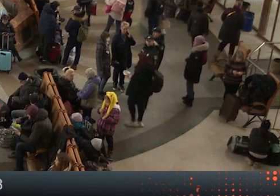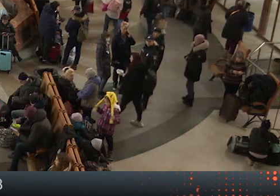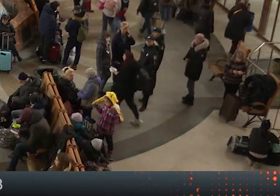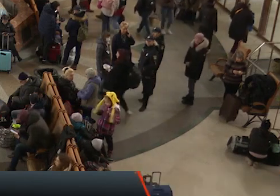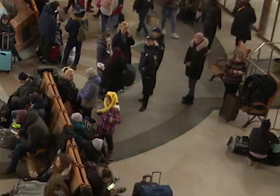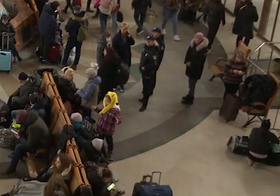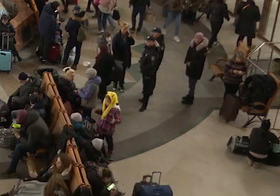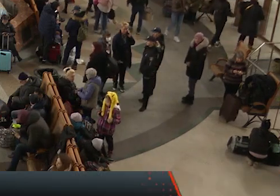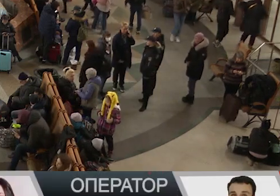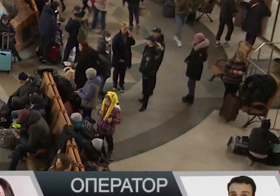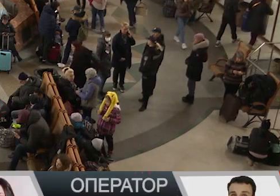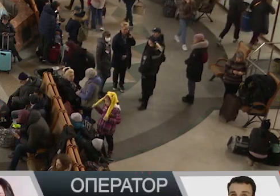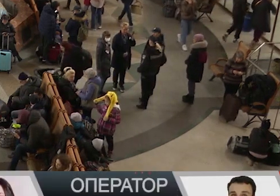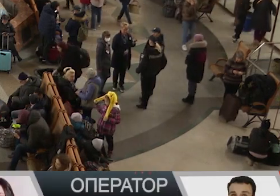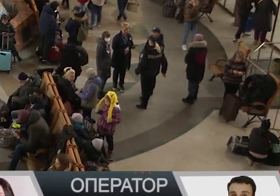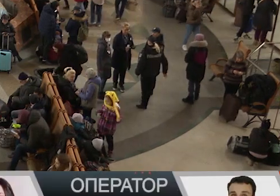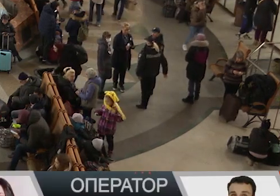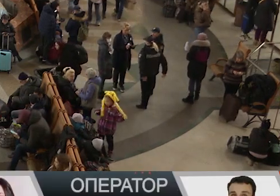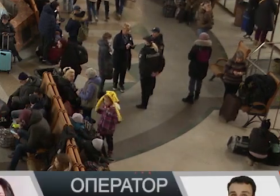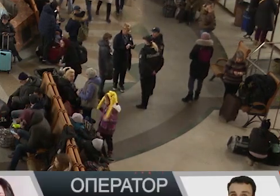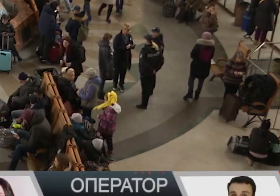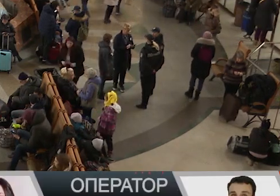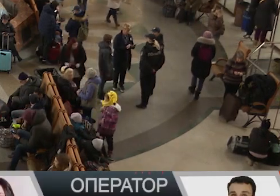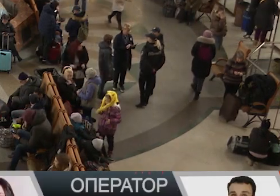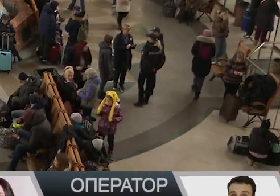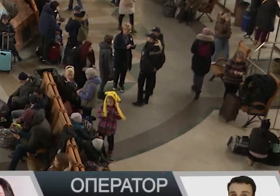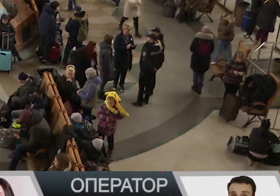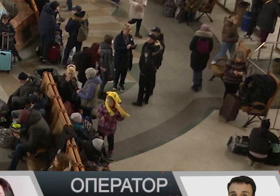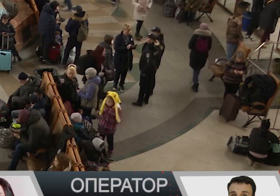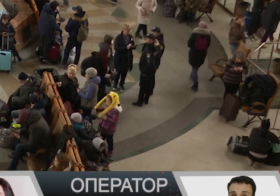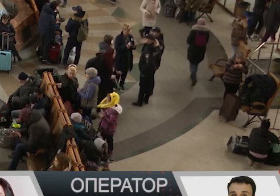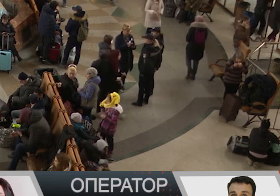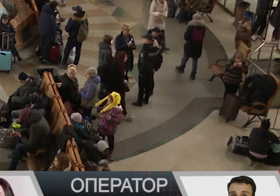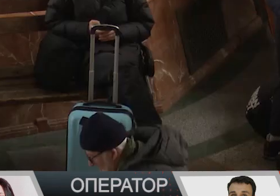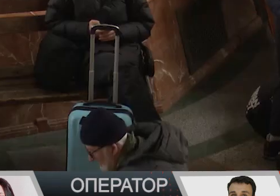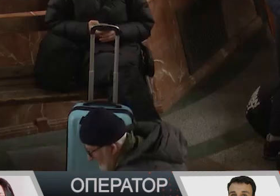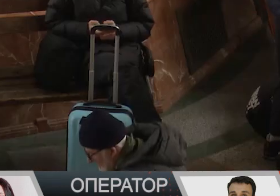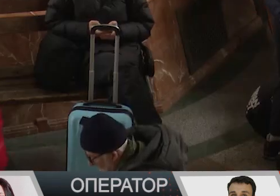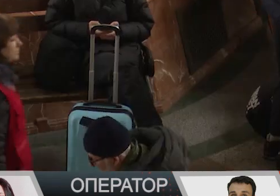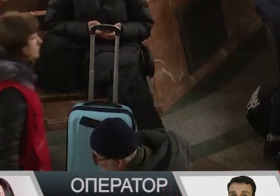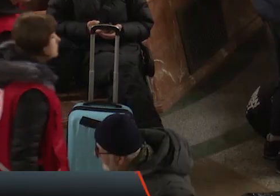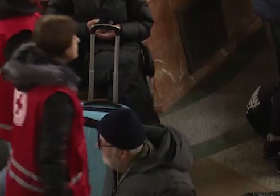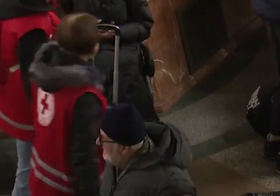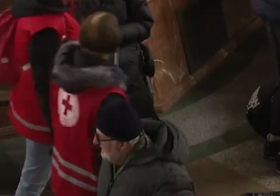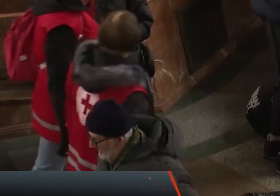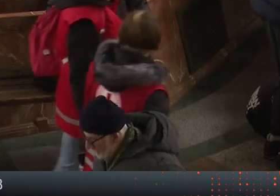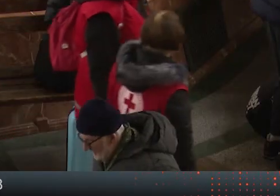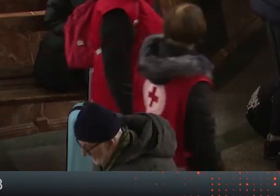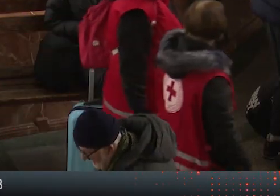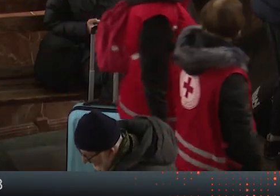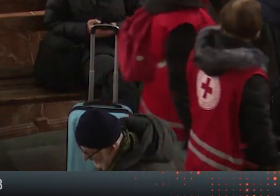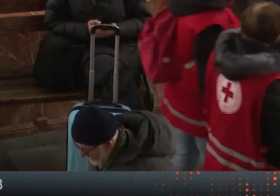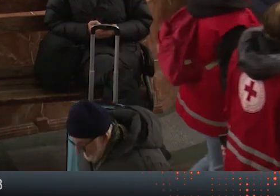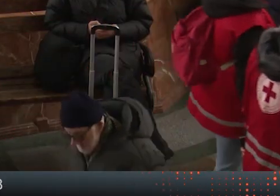Для ефективного розміщення вимушених переселенців на Закарпатті спільно з «Укрзалізницею» опрацювали новий алгоритм дій. При посадці на потяг